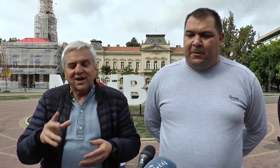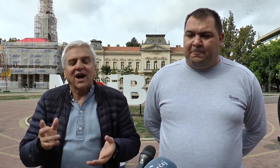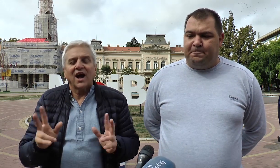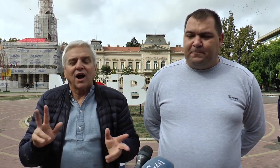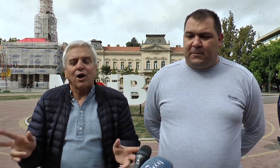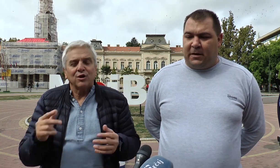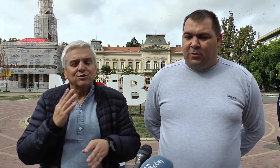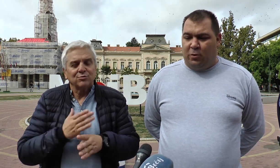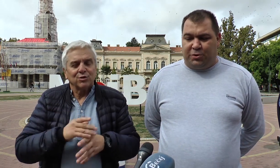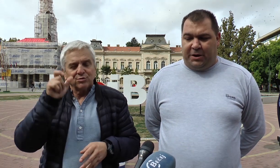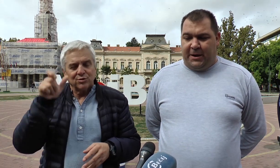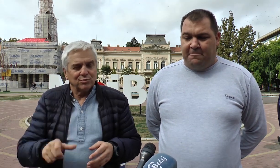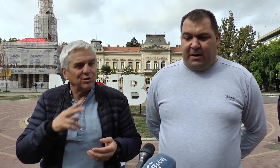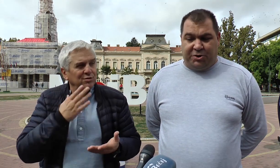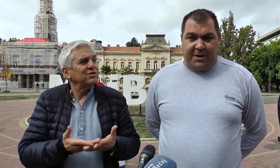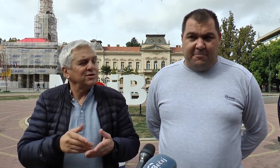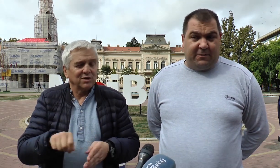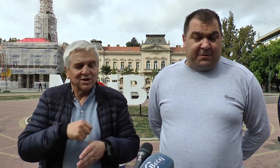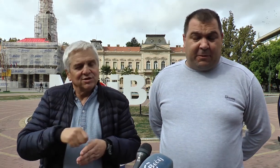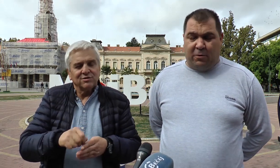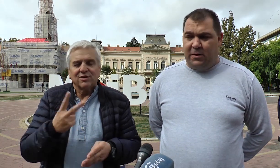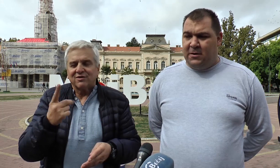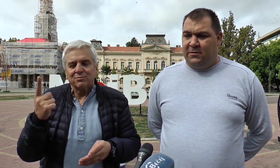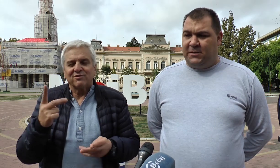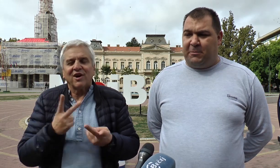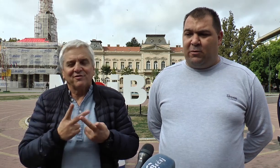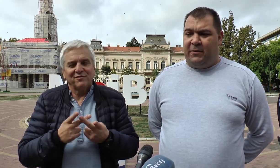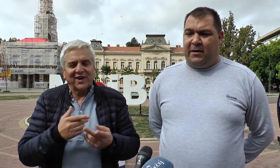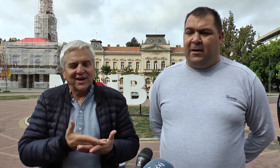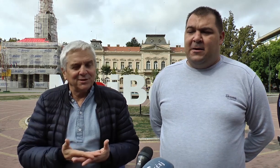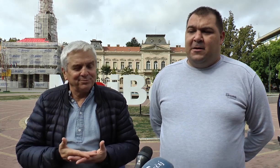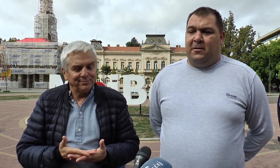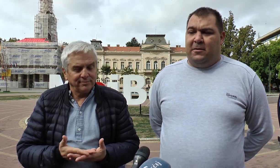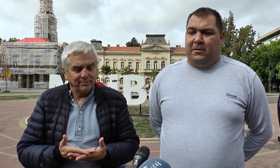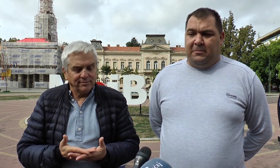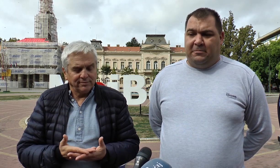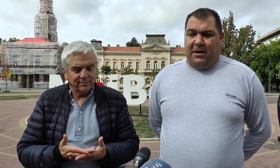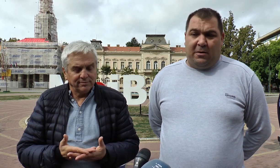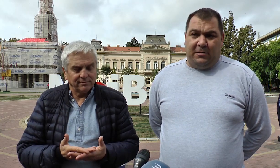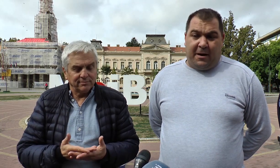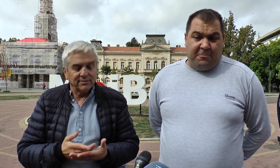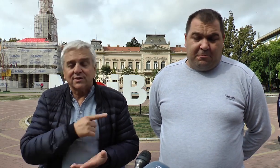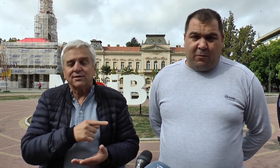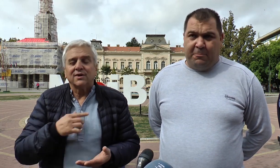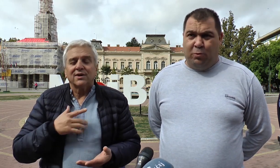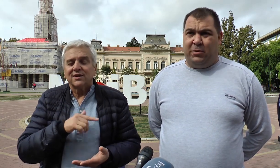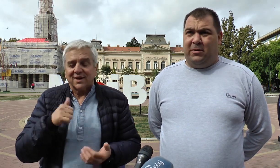gratulálok nekik. A beszélgetések alapján megtudtuk, hogy tervezik ezt a rendszert kiszélesíteni, így nem csak a rendőrségnek